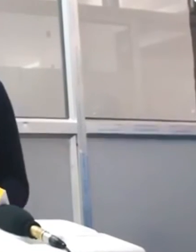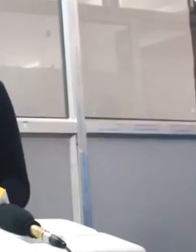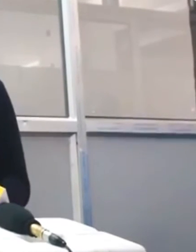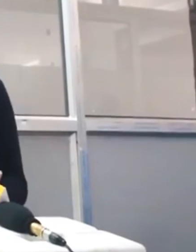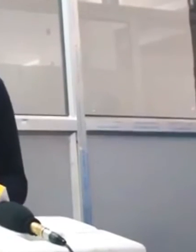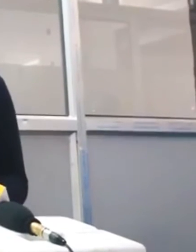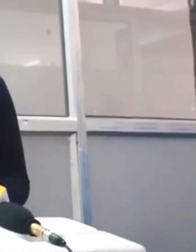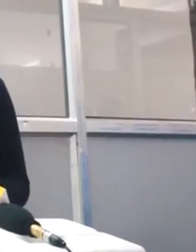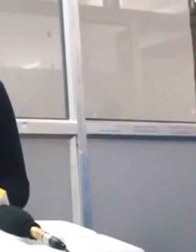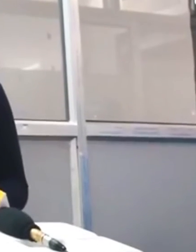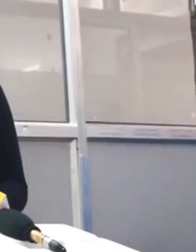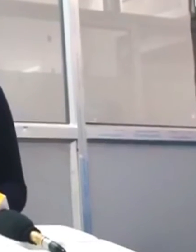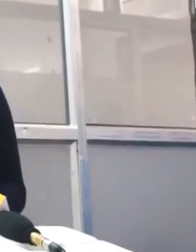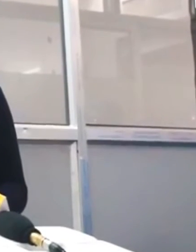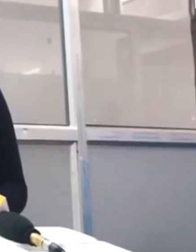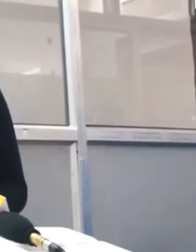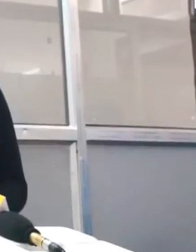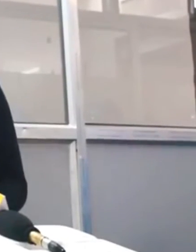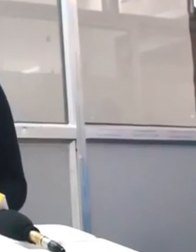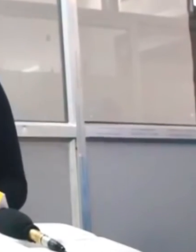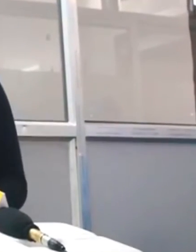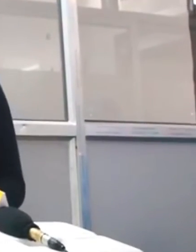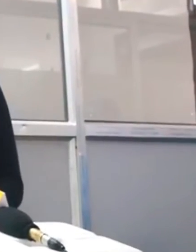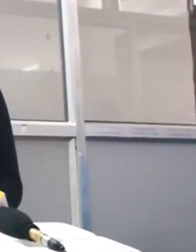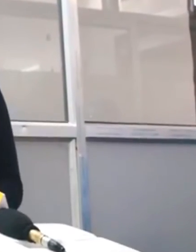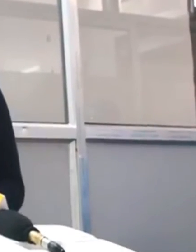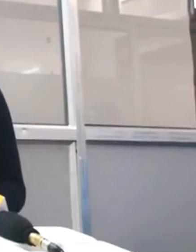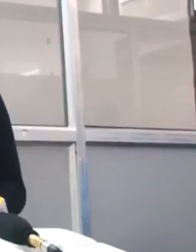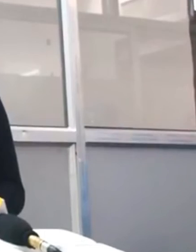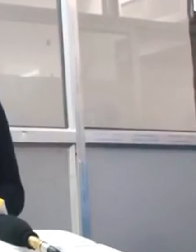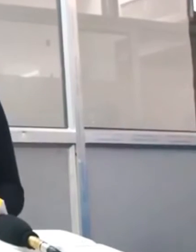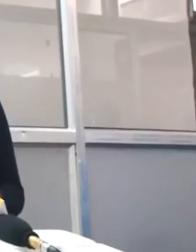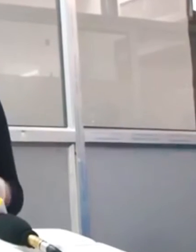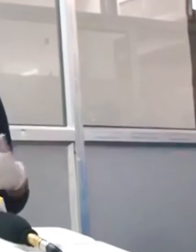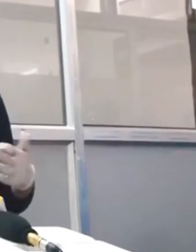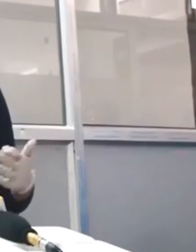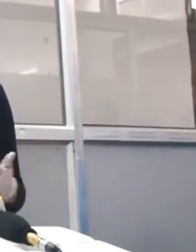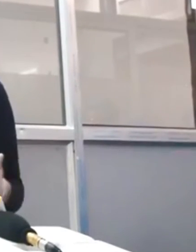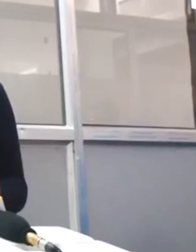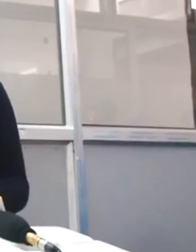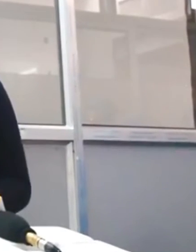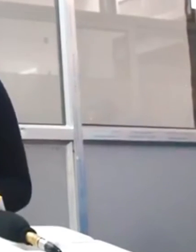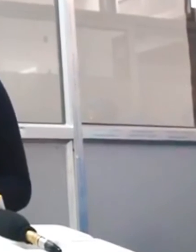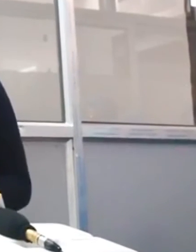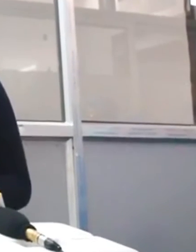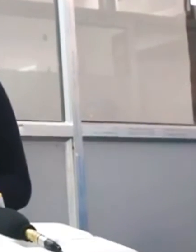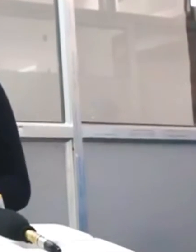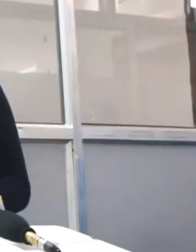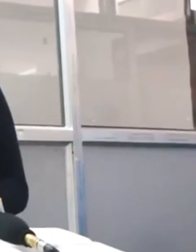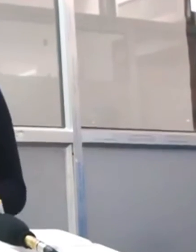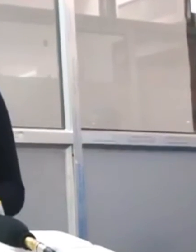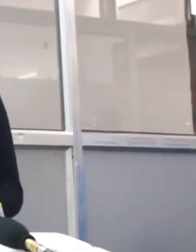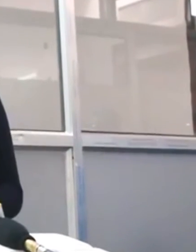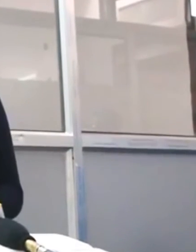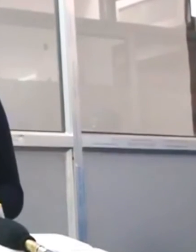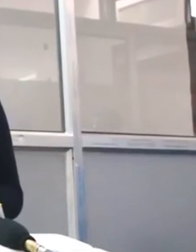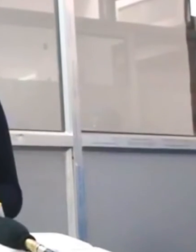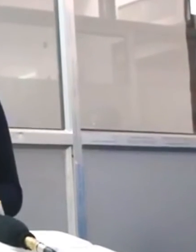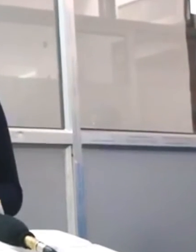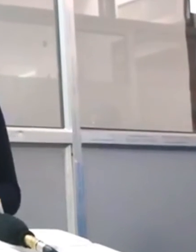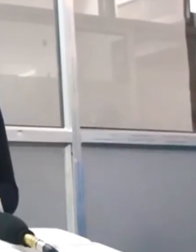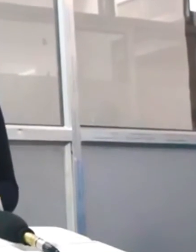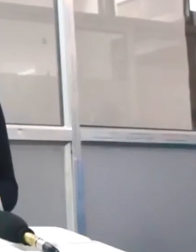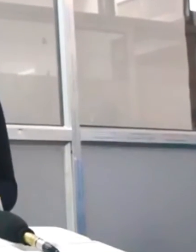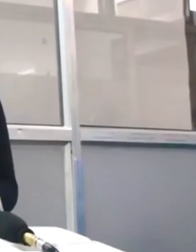जतिको सुविधा मसँग जे सुविधा थियो उहाँहरूसँग त्यो सुविधा छैन होला, तर सरकारले धेरै गर्नुभएको भएको छ, तर उहाँ जहाँसम्म